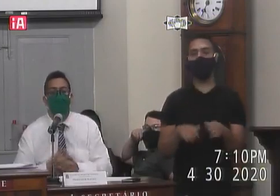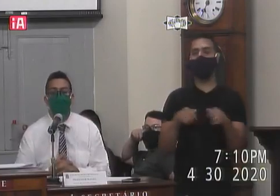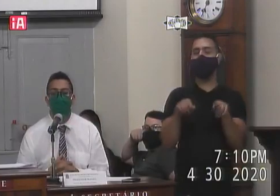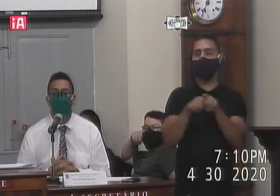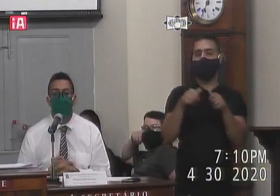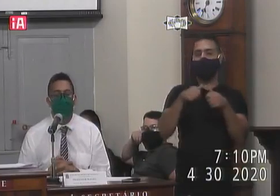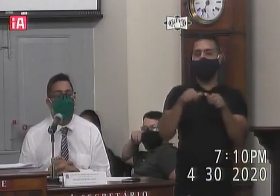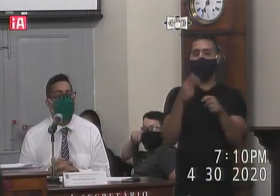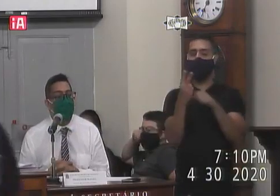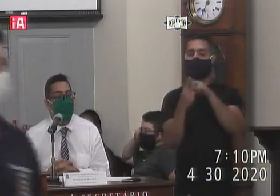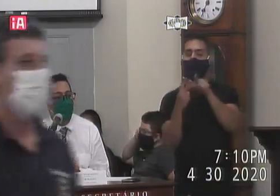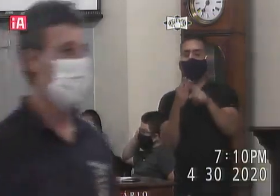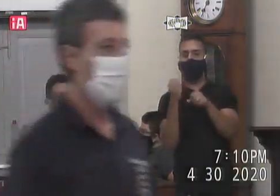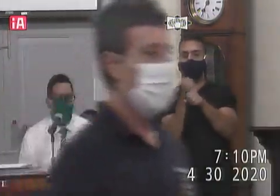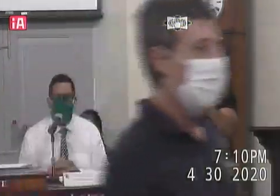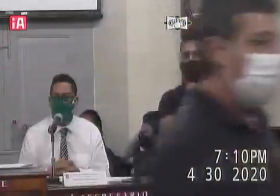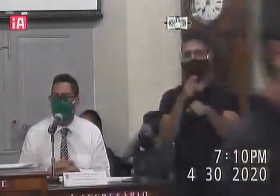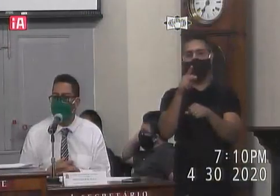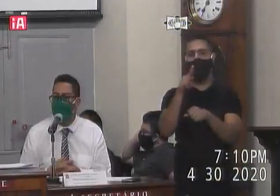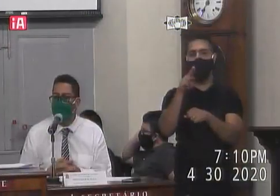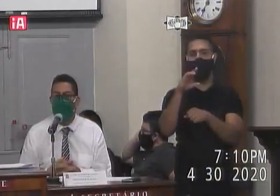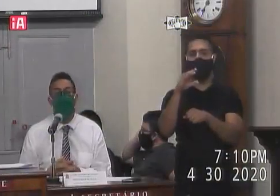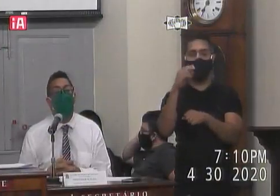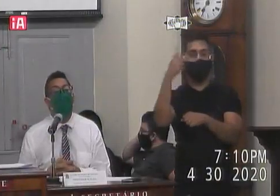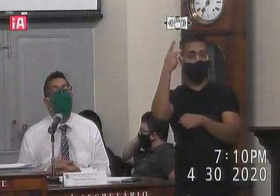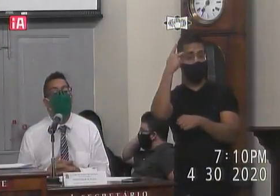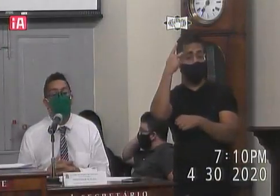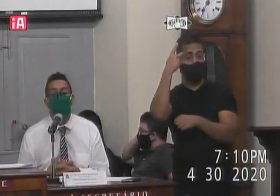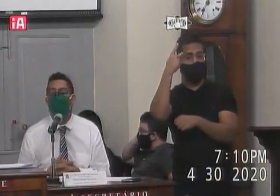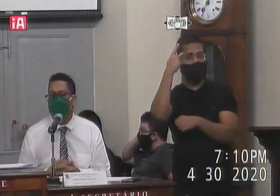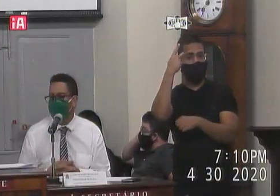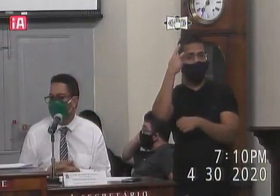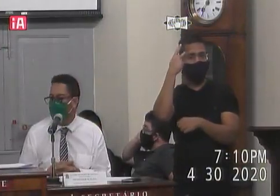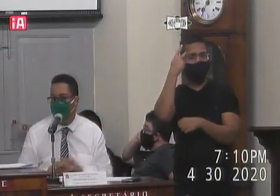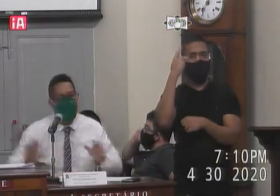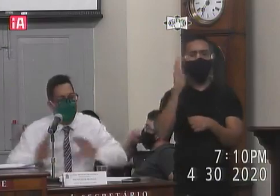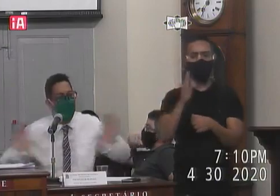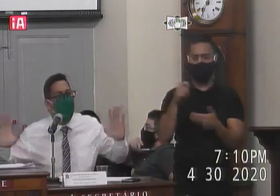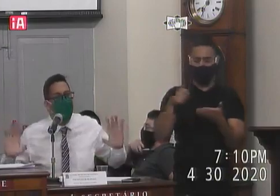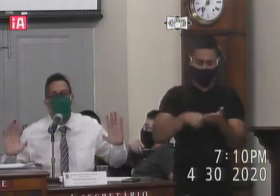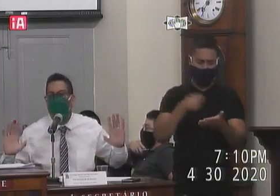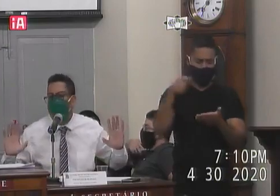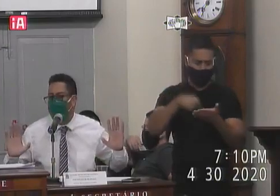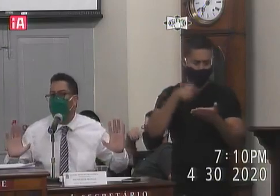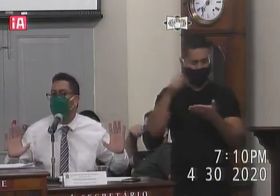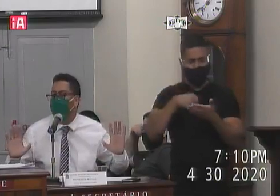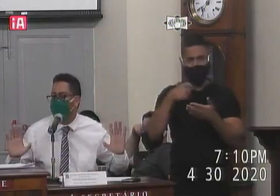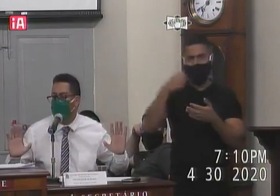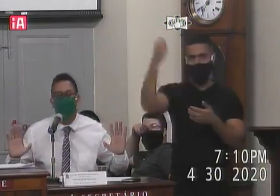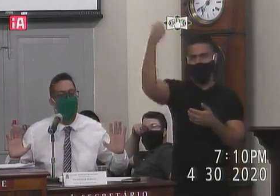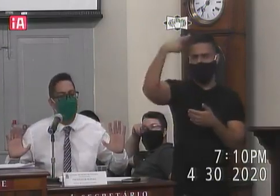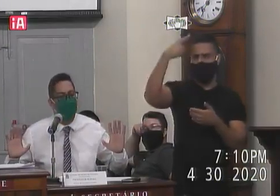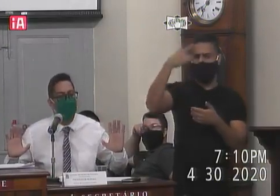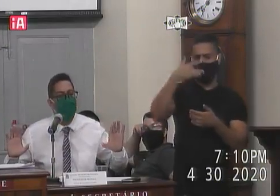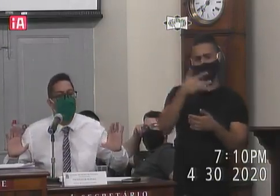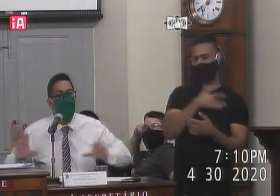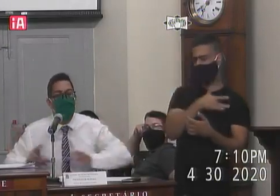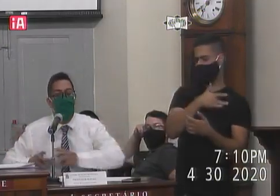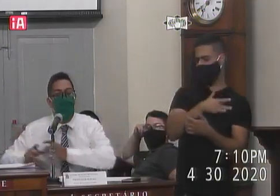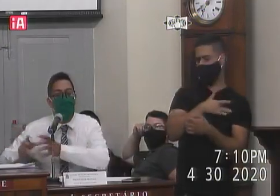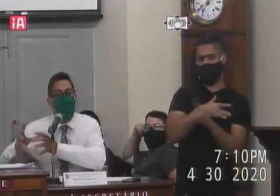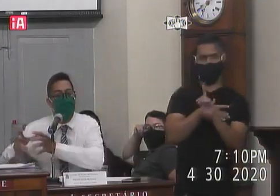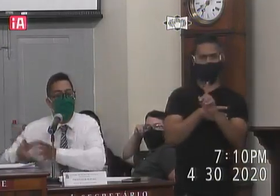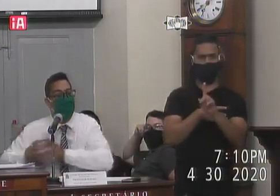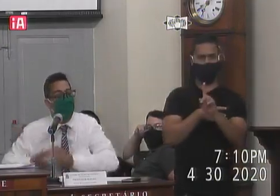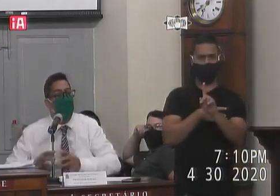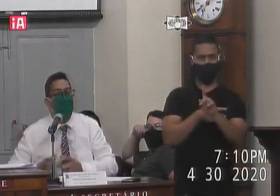2 anos fazendo meu mestrado na PUC de São Paulo. Já comi muita marmita no sol, e eu não quero que ninguém fique com pena de mim, não. Mas